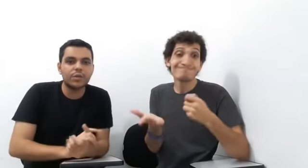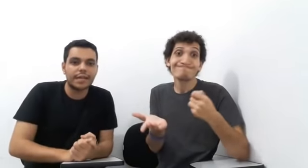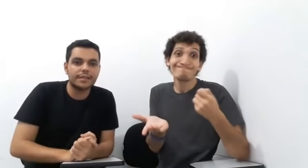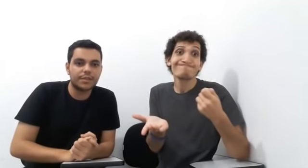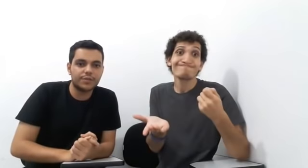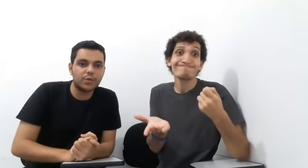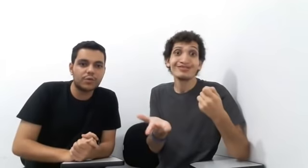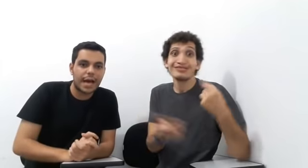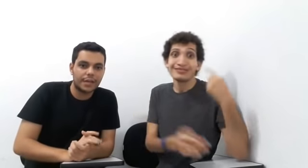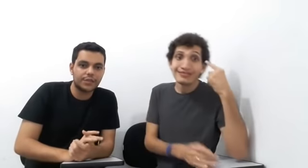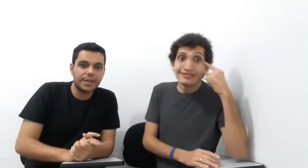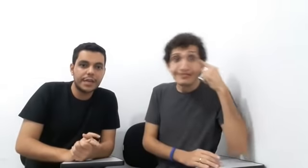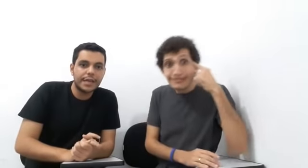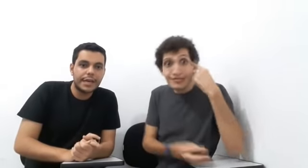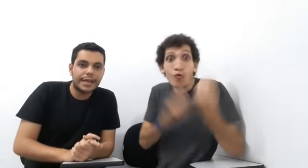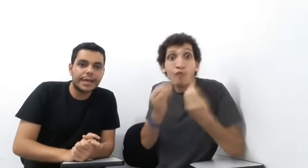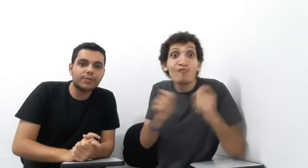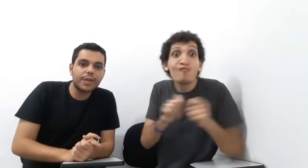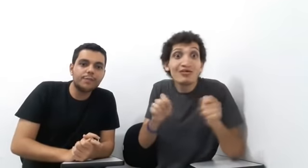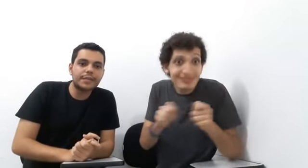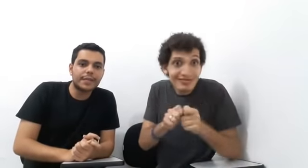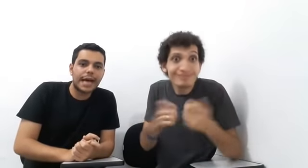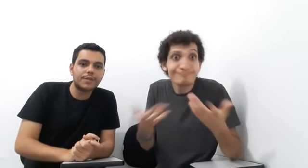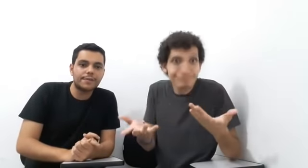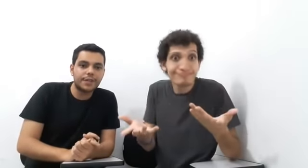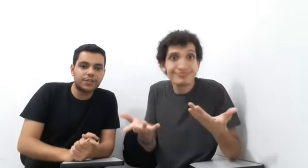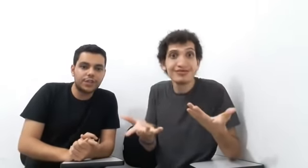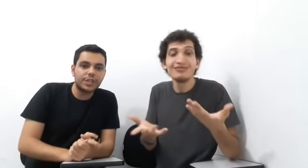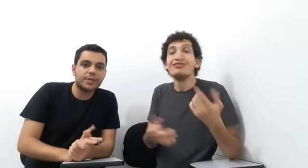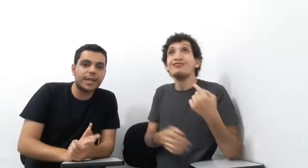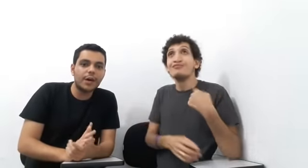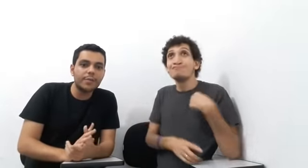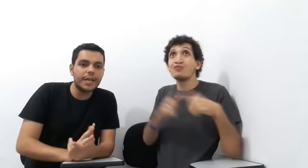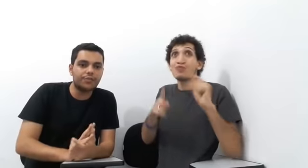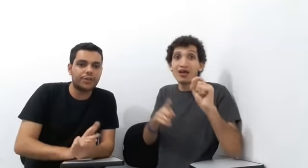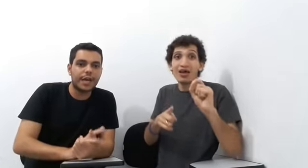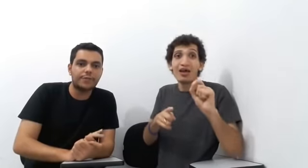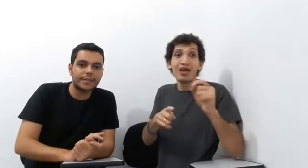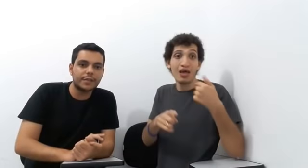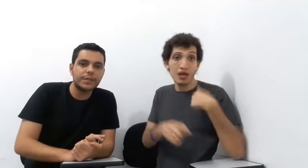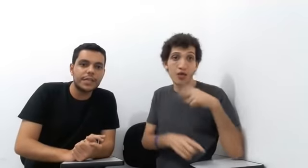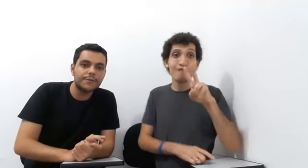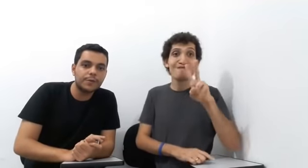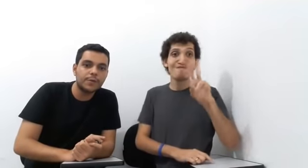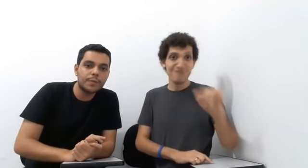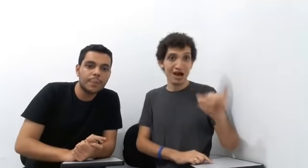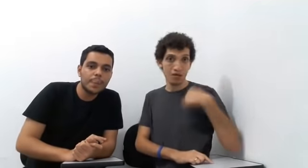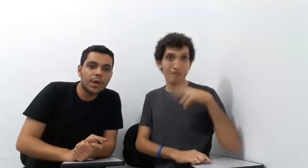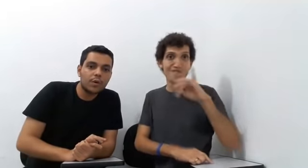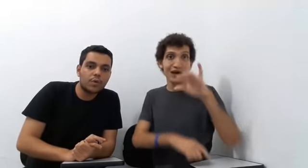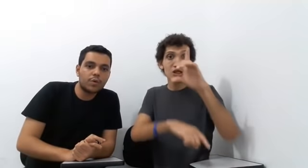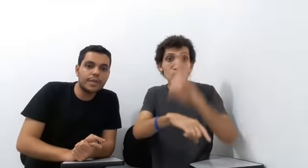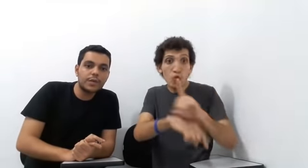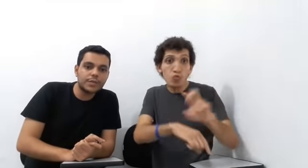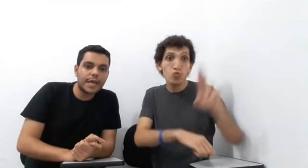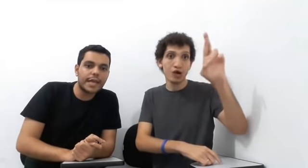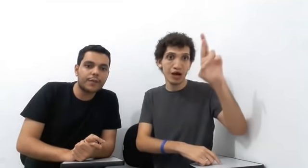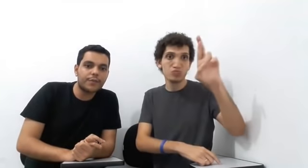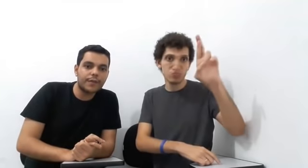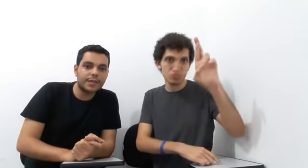essa dificuldade. Eu tenho pensado e refletido que realmente quero fazer um livro. E eu sei que eu vou fazer um